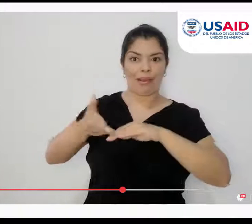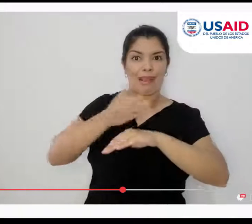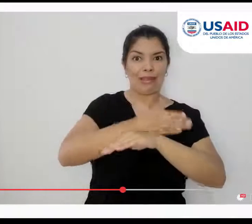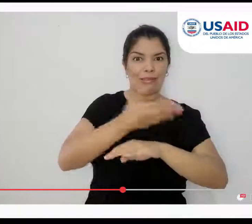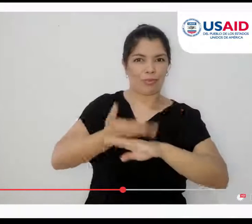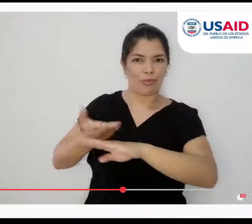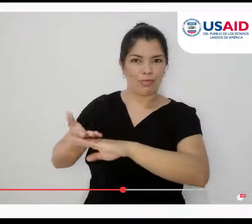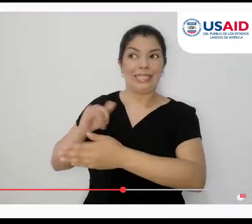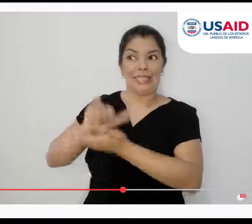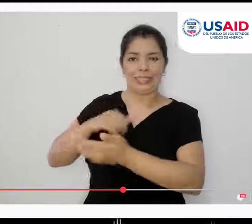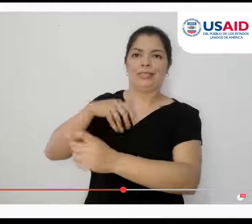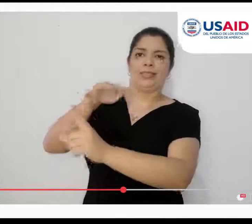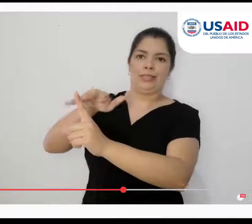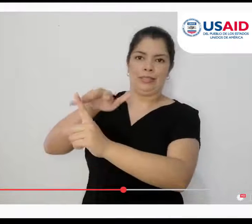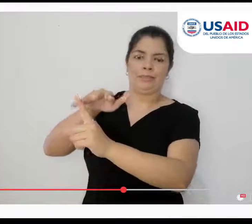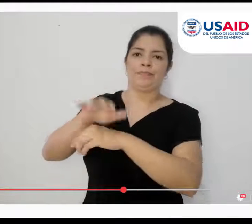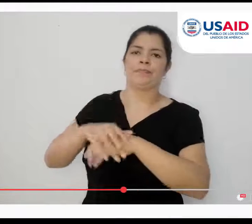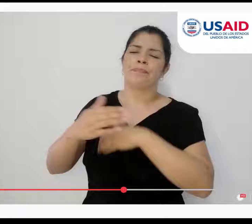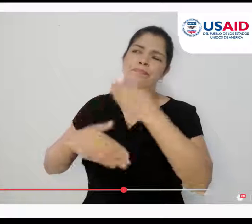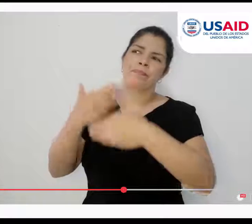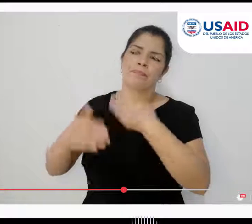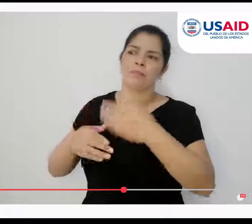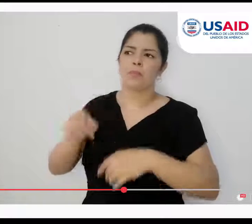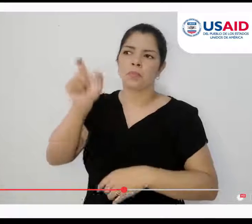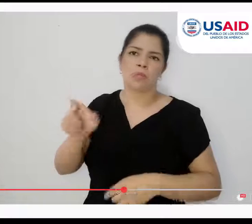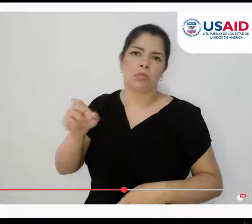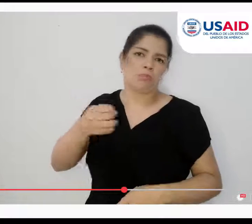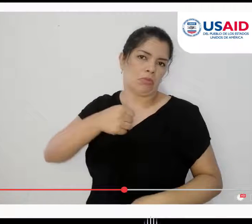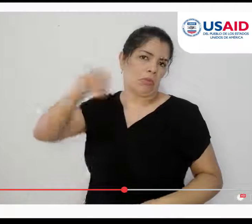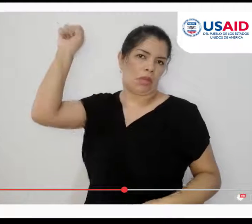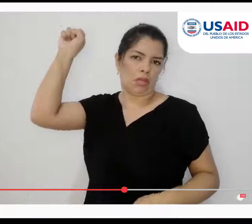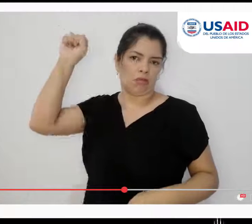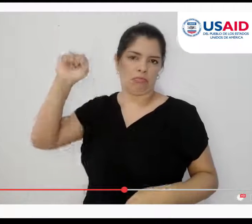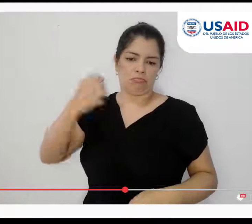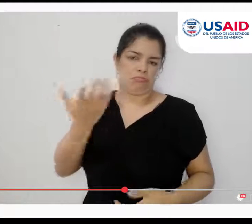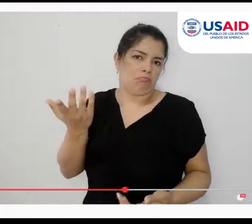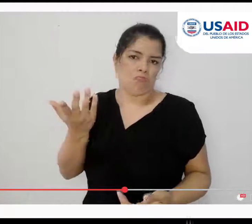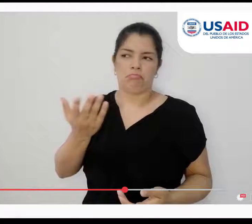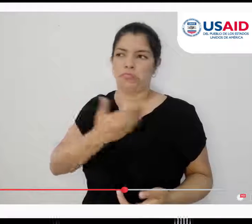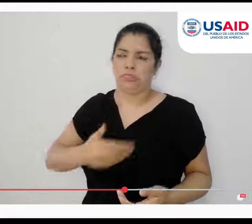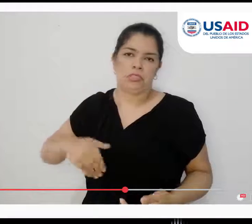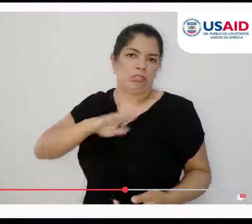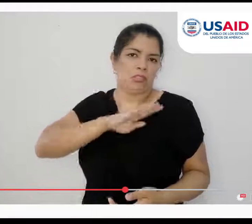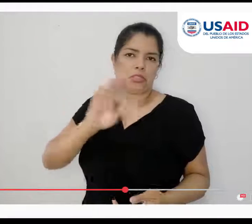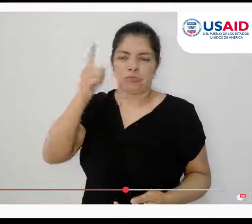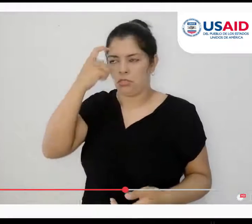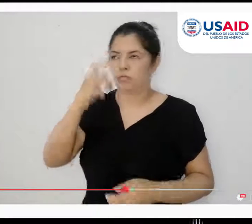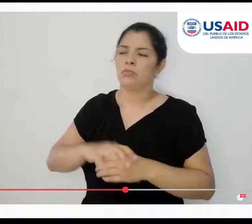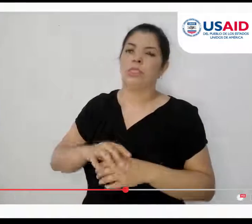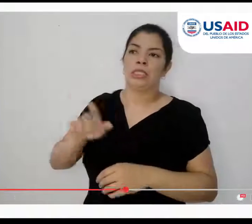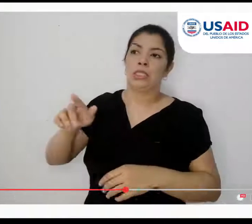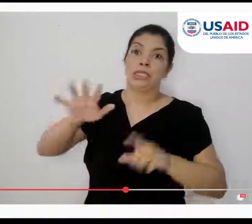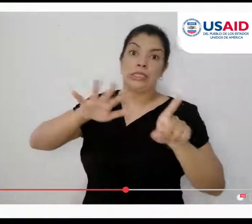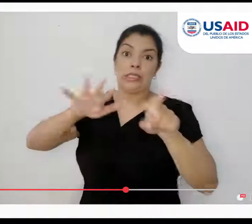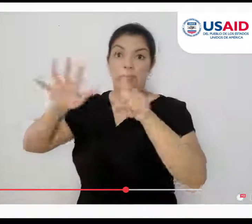subsiguiente a que alguien resulta elegido para gobernante, pues estar muy activos y en esos planes de